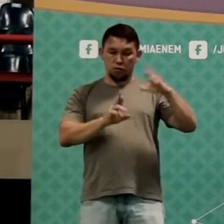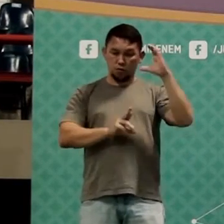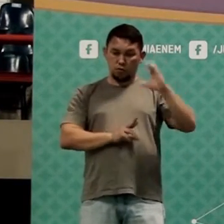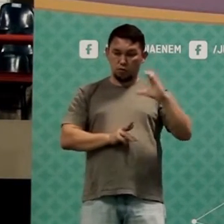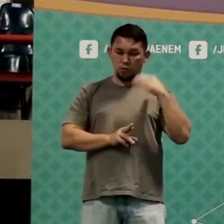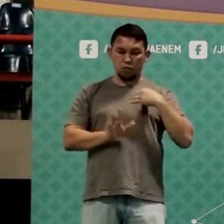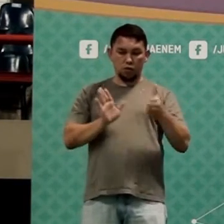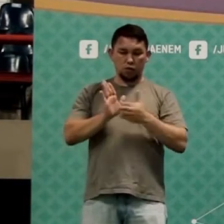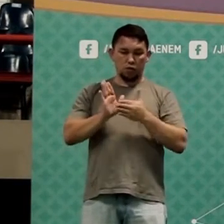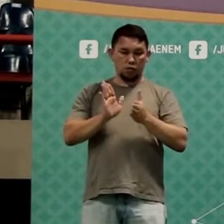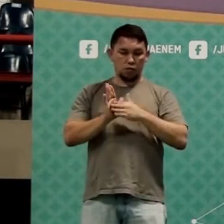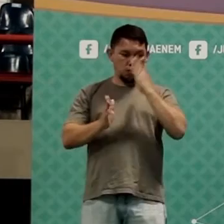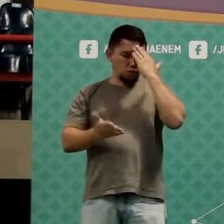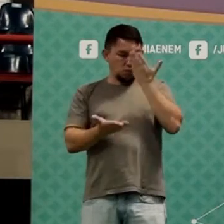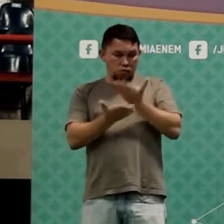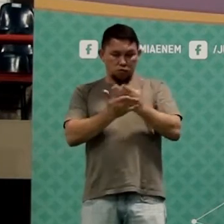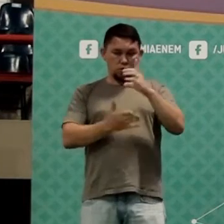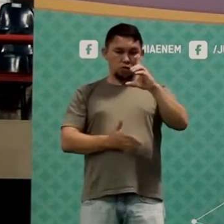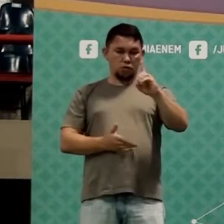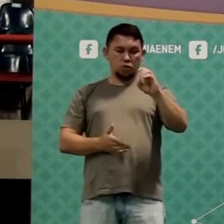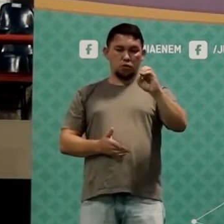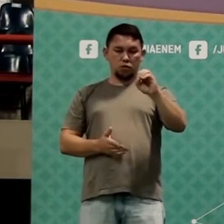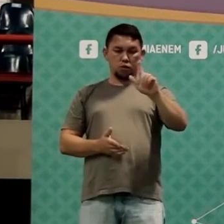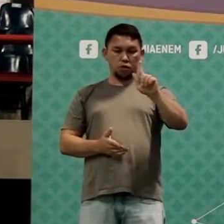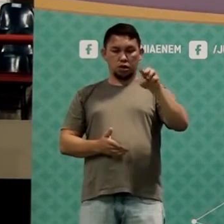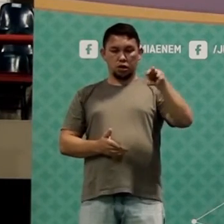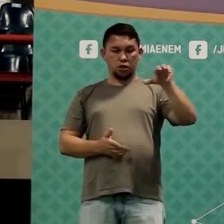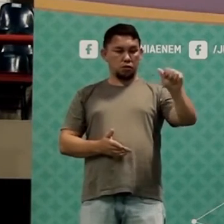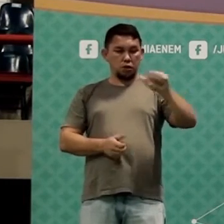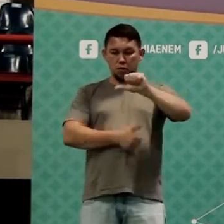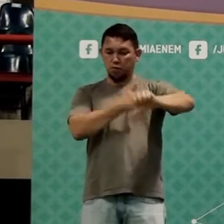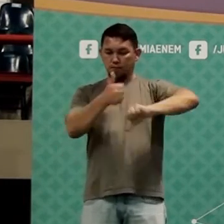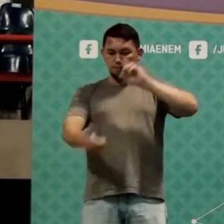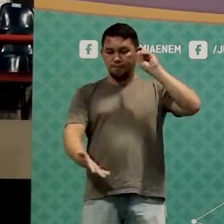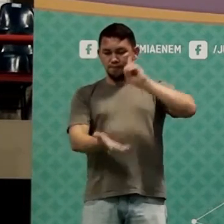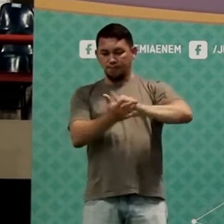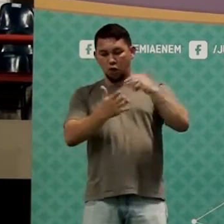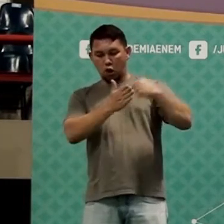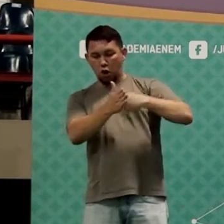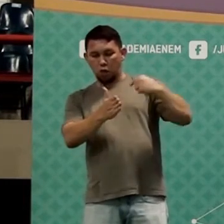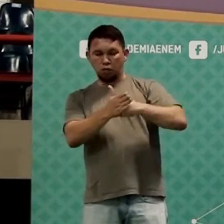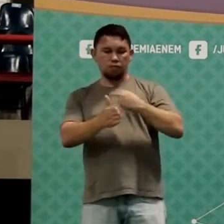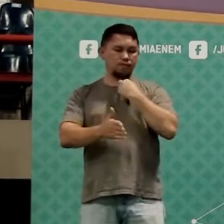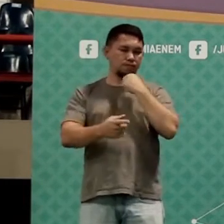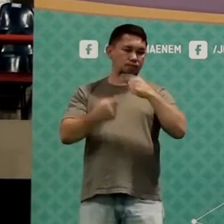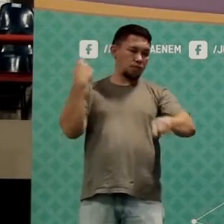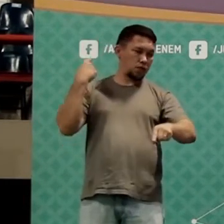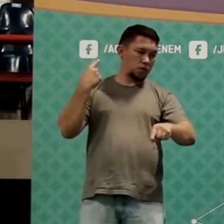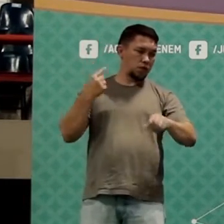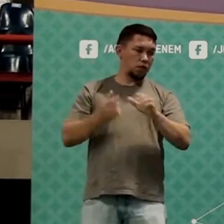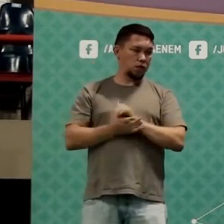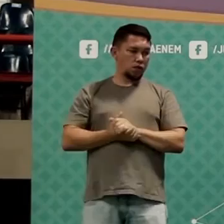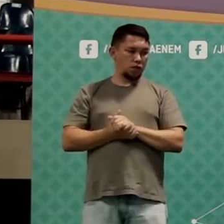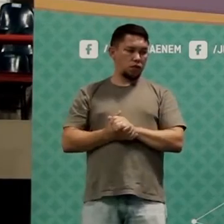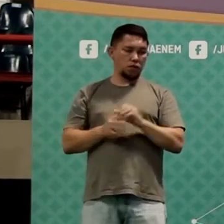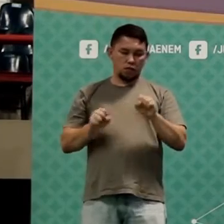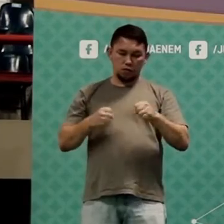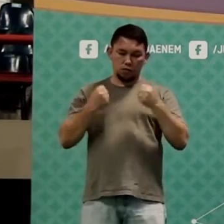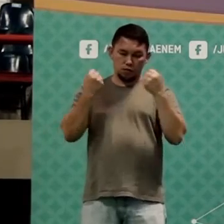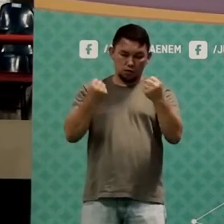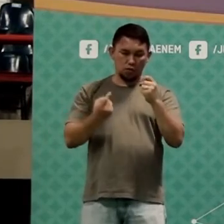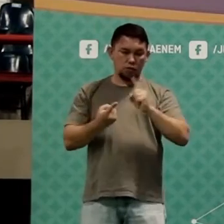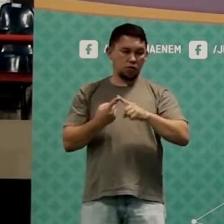os dogmas. O que é um dogma, jovem? É uma verdade que não pode ser questionada. A igreja vai reforçar o